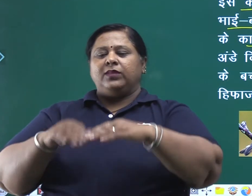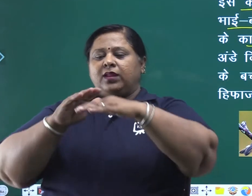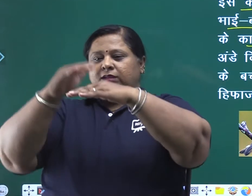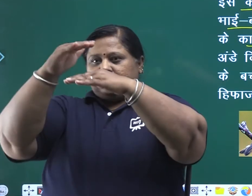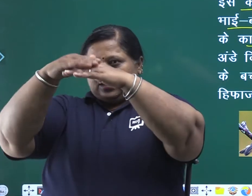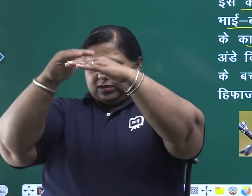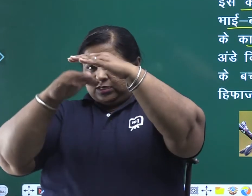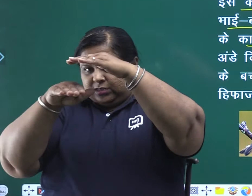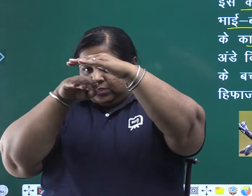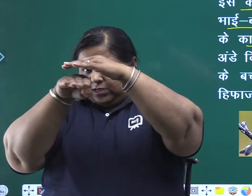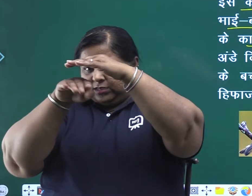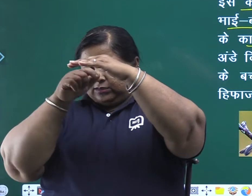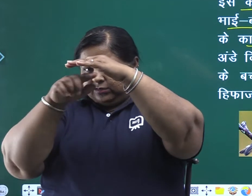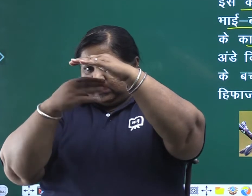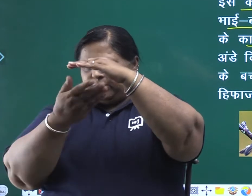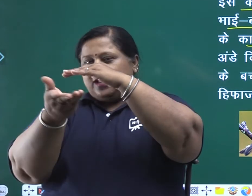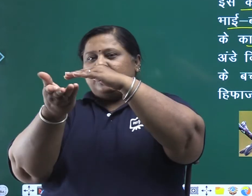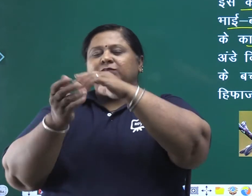कार्निस पर